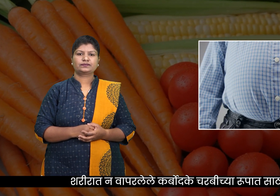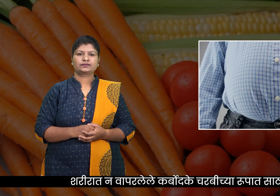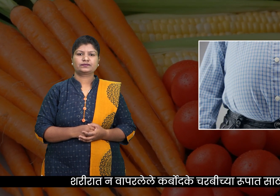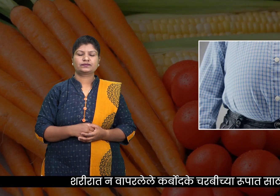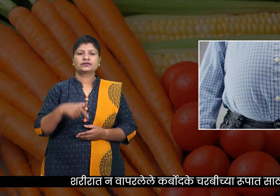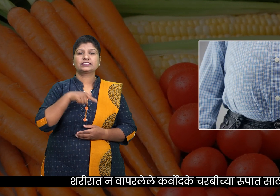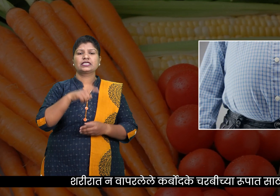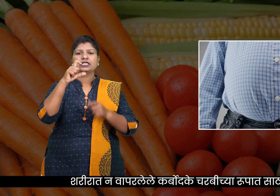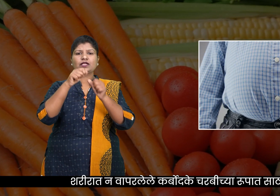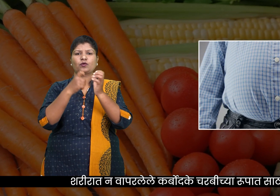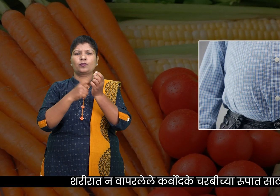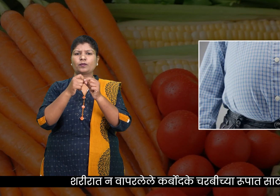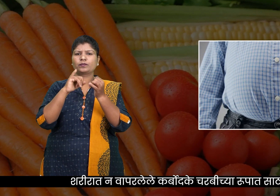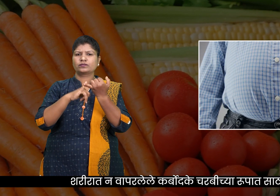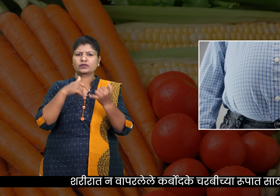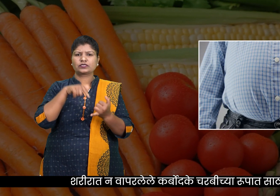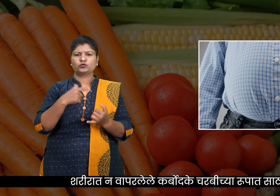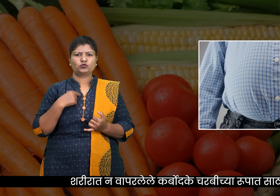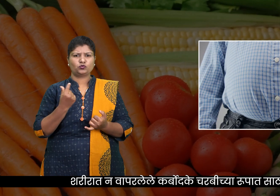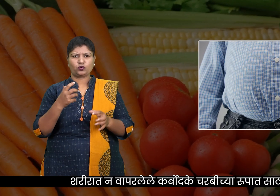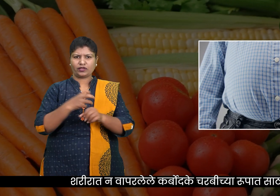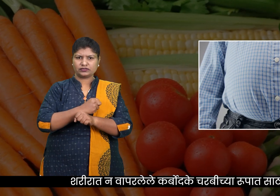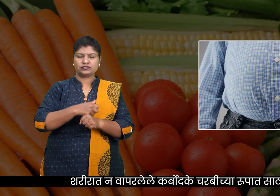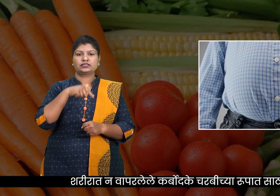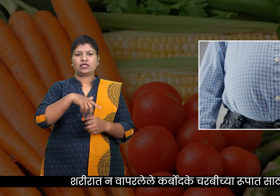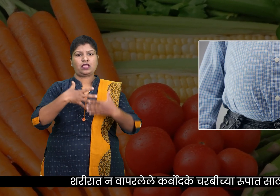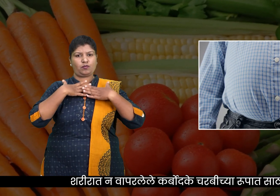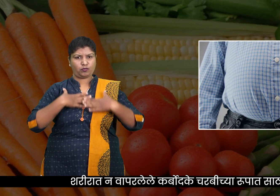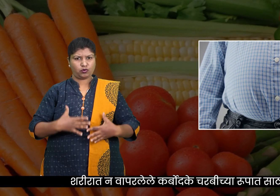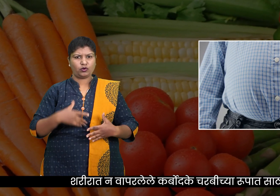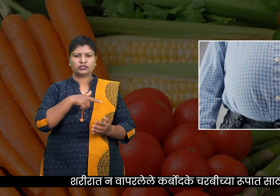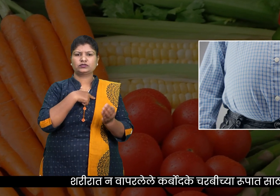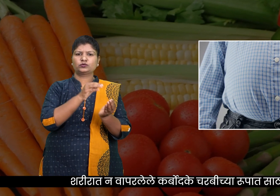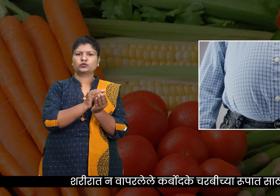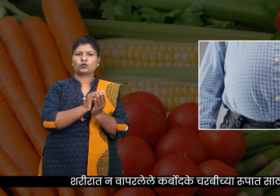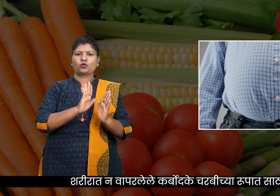शरीरात न वापरलेले कर्बोदके चरबीच्या रूपात साठवले जातात.